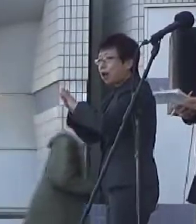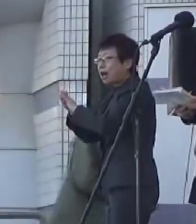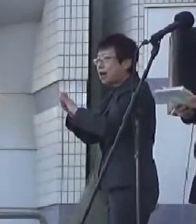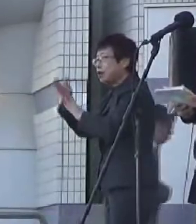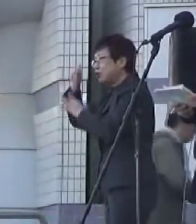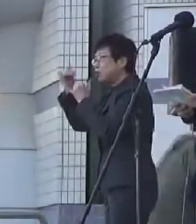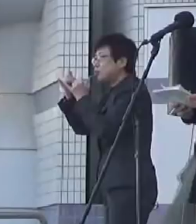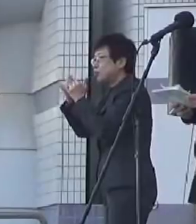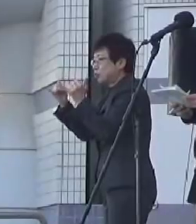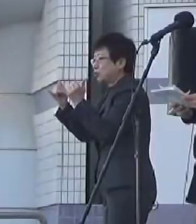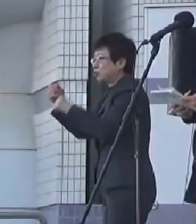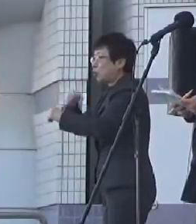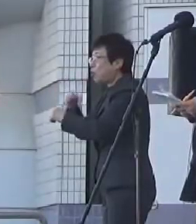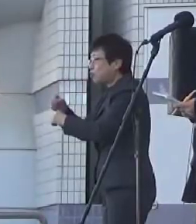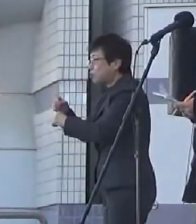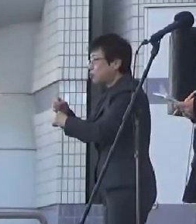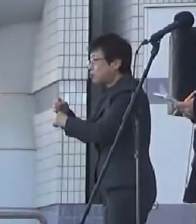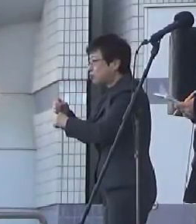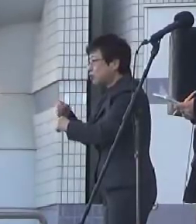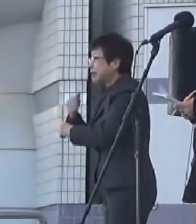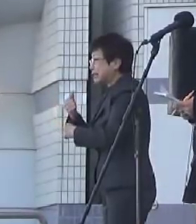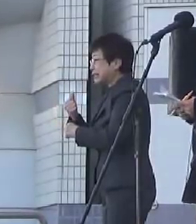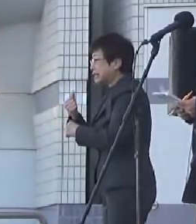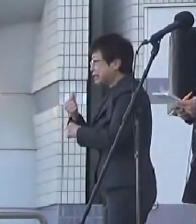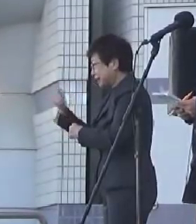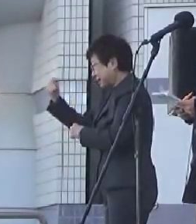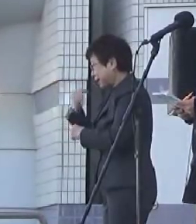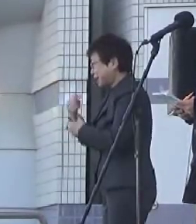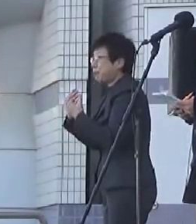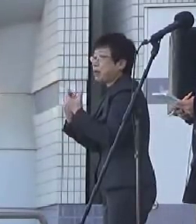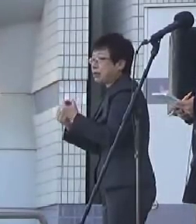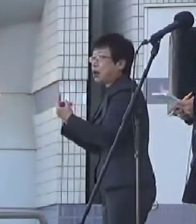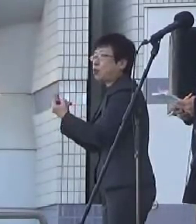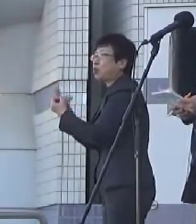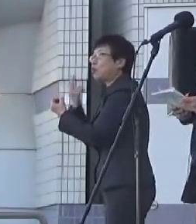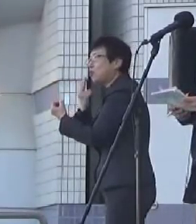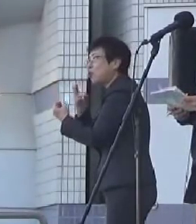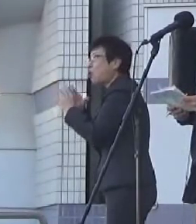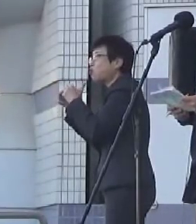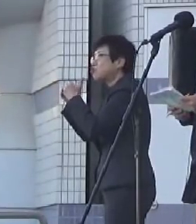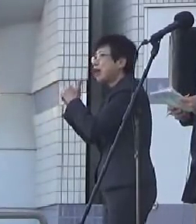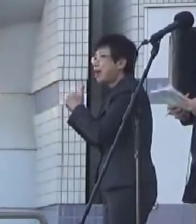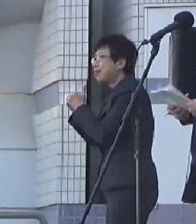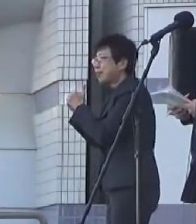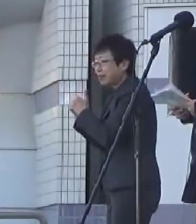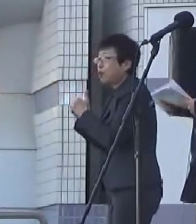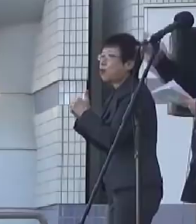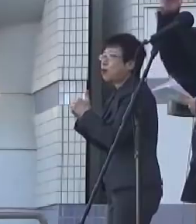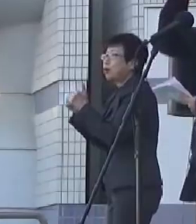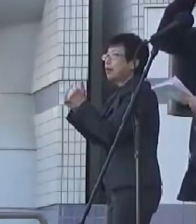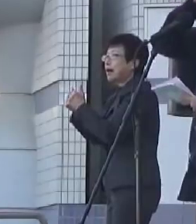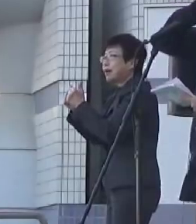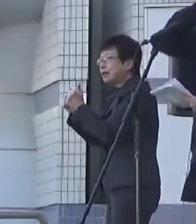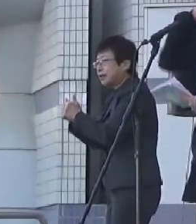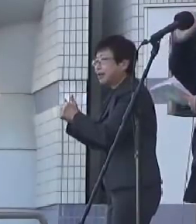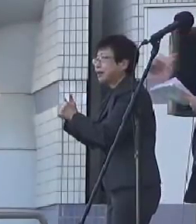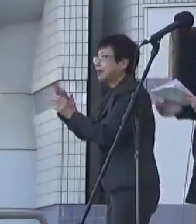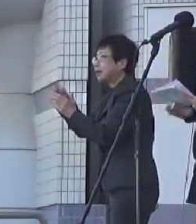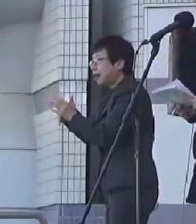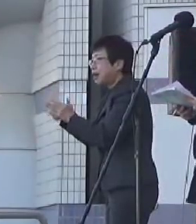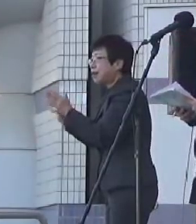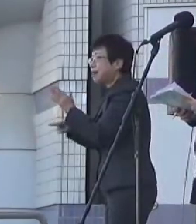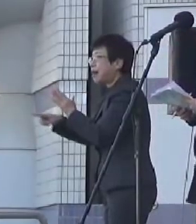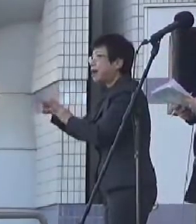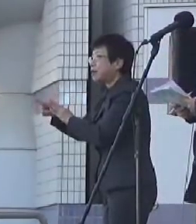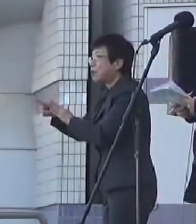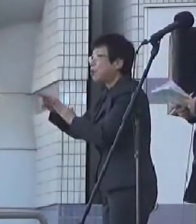して、おととしの、国連の軍縮会議本会議の方でご代